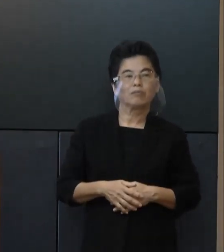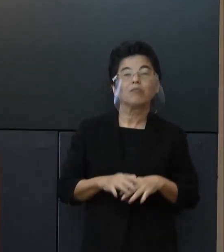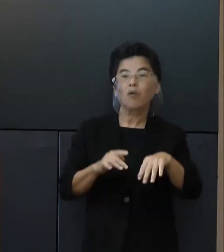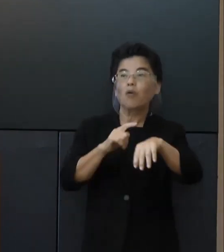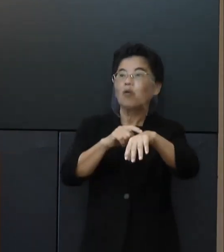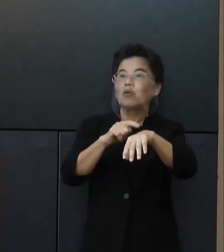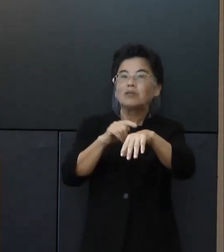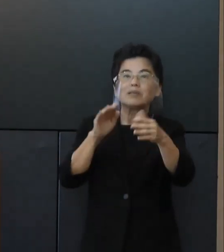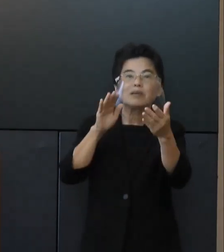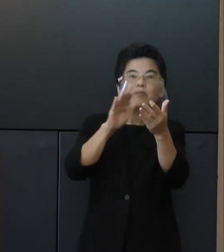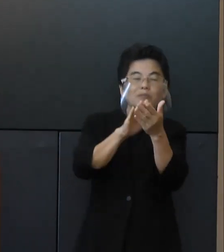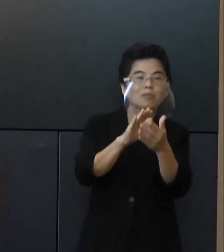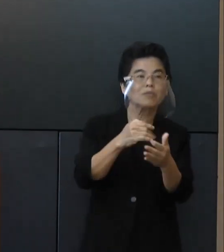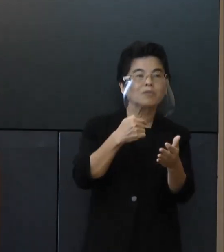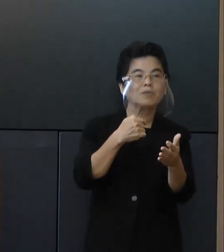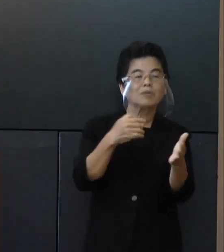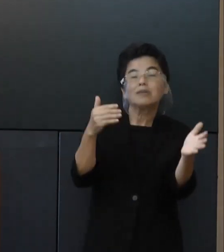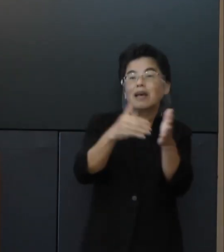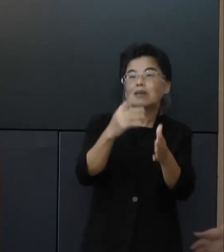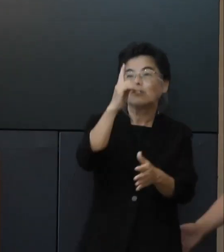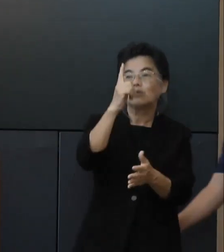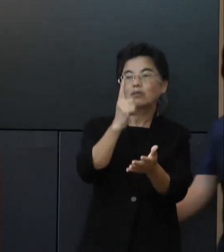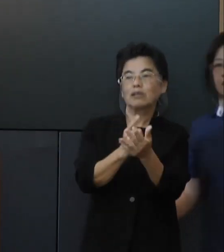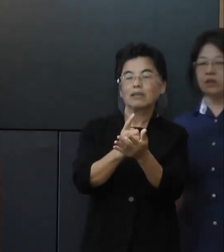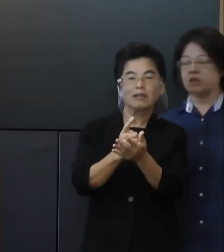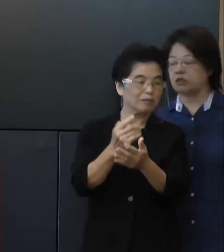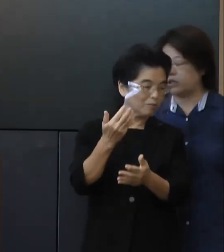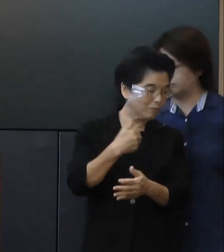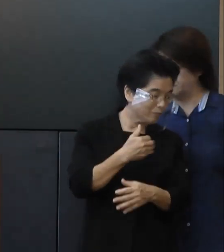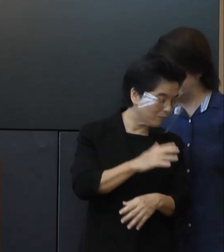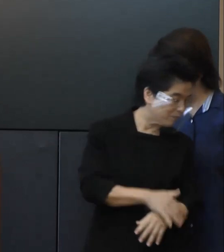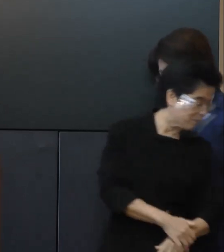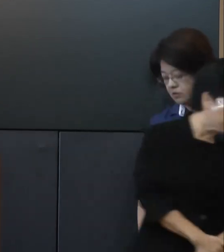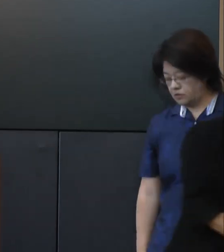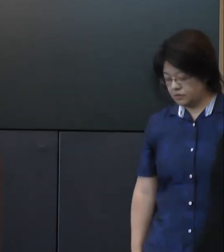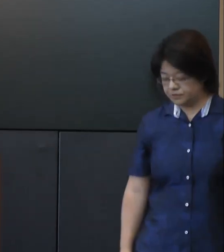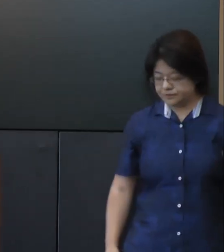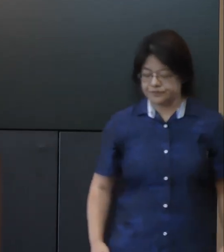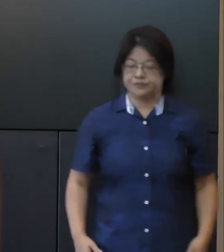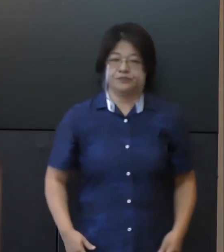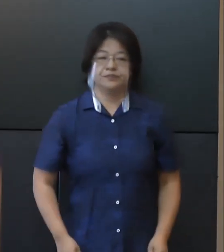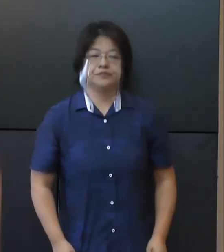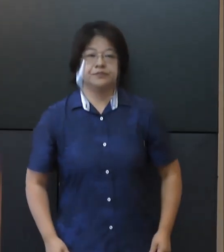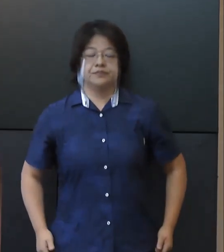ろ時間ですので、最後一問にしたいと思います。じゃ最後でお願いします。